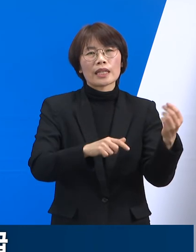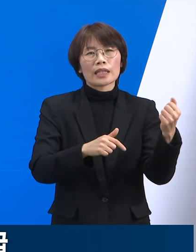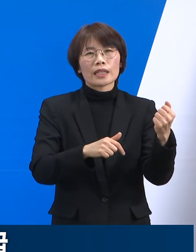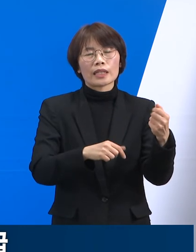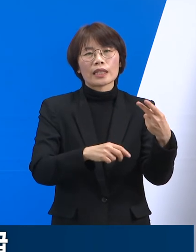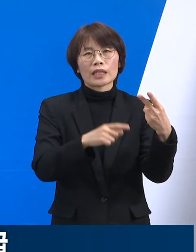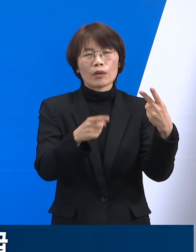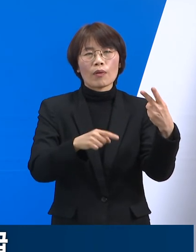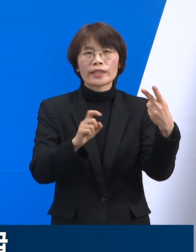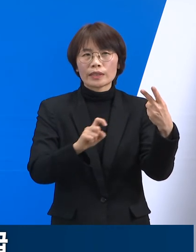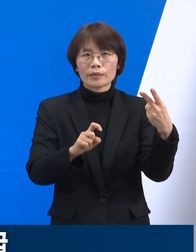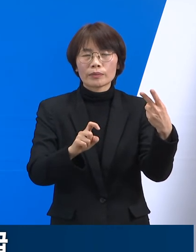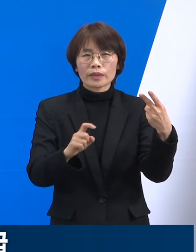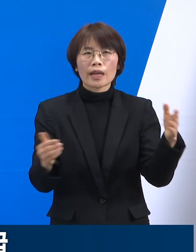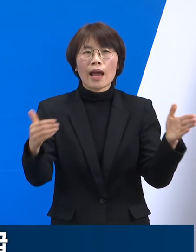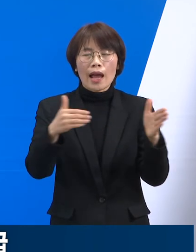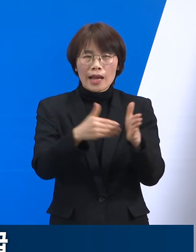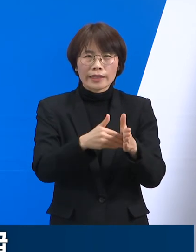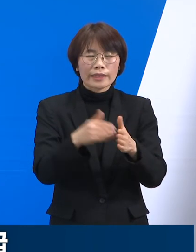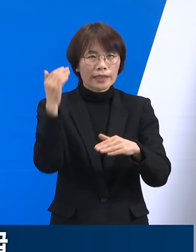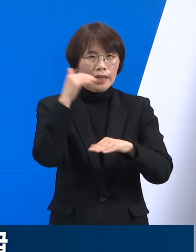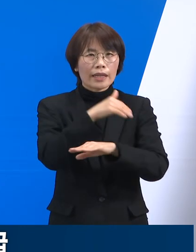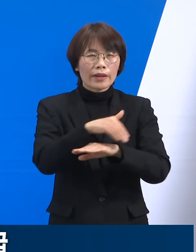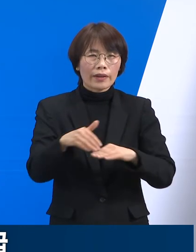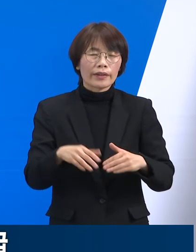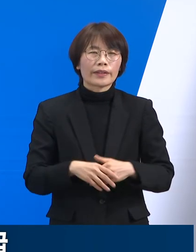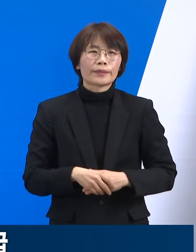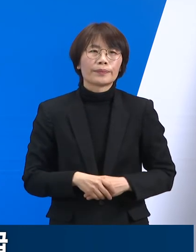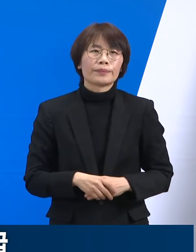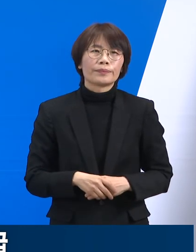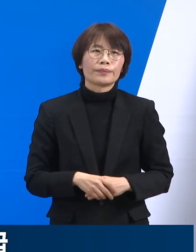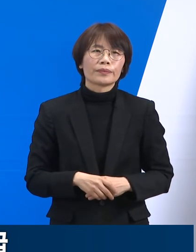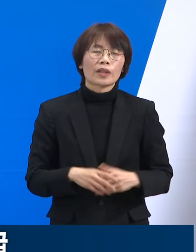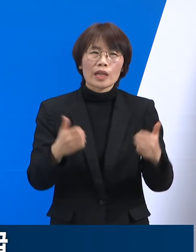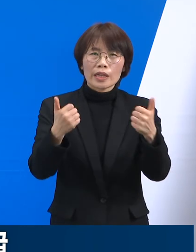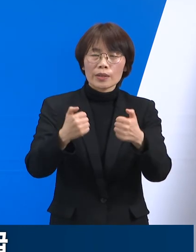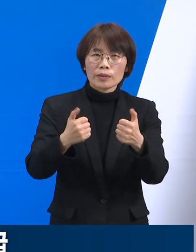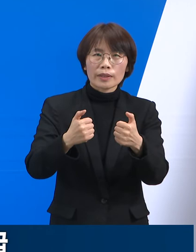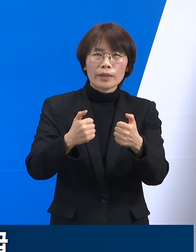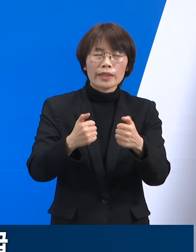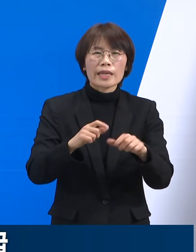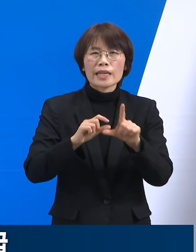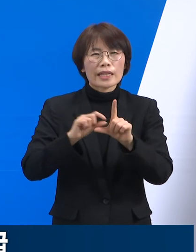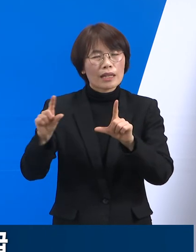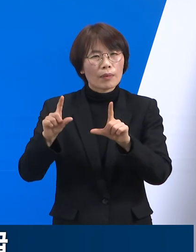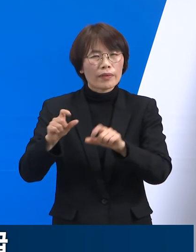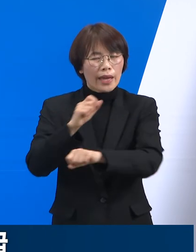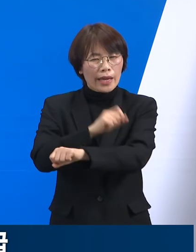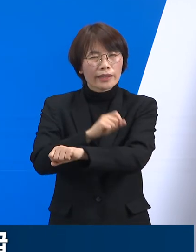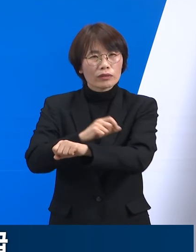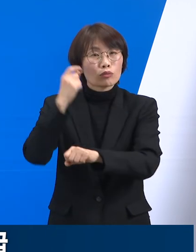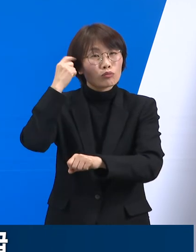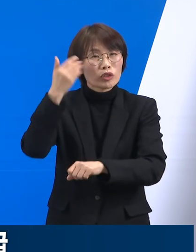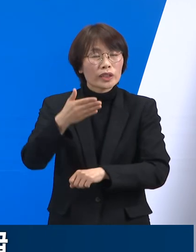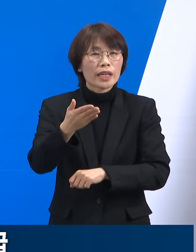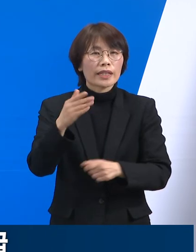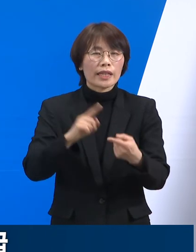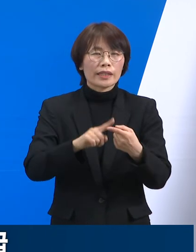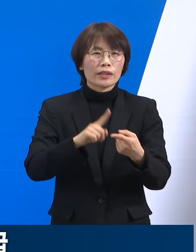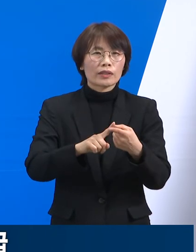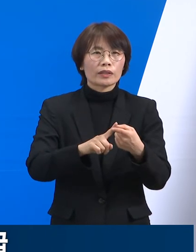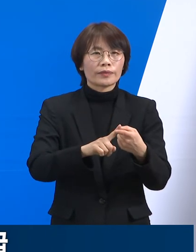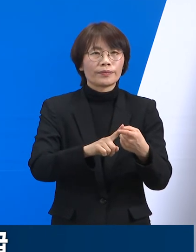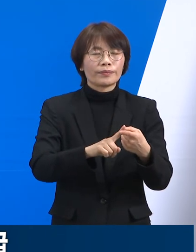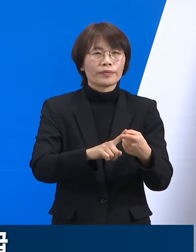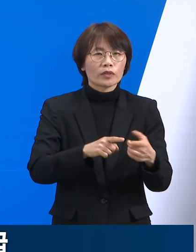정상 운영될 예정입니다. 다만 그 의료상담이 아닌 일반적인 행정적 문의는 시군별